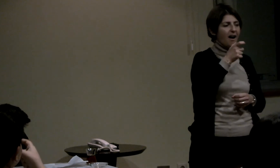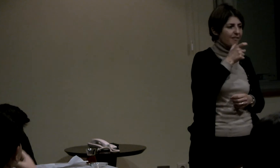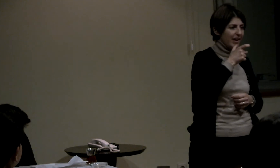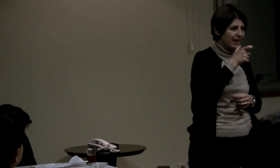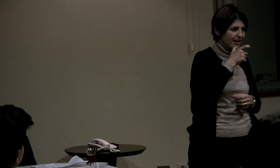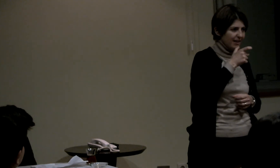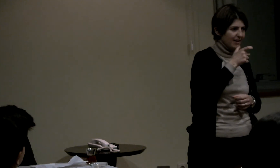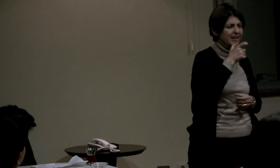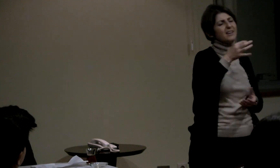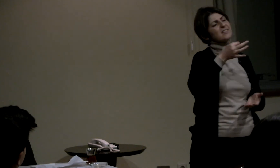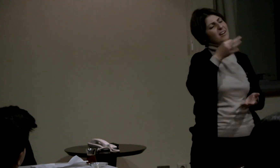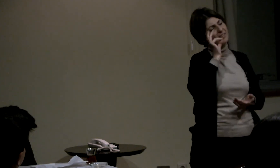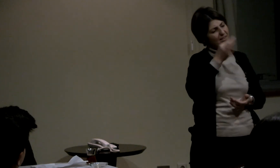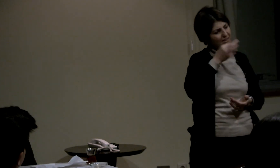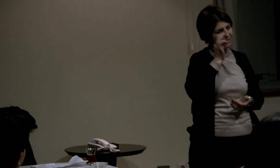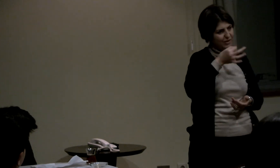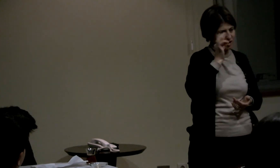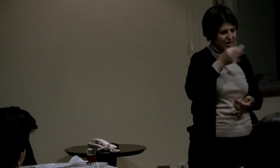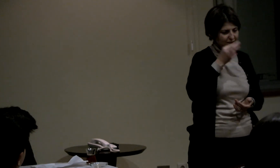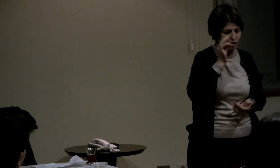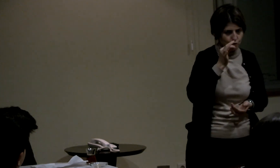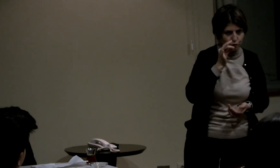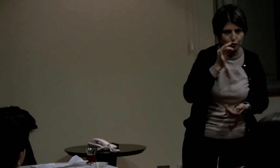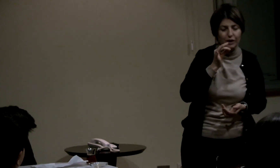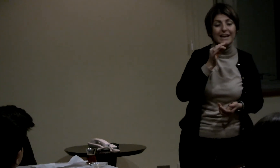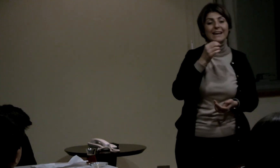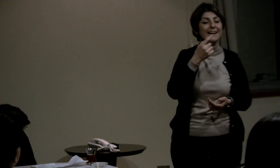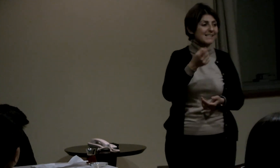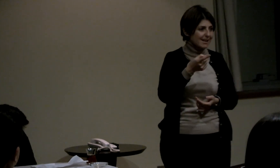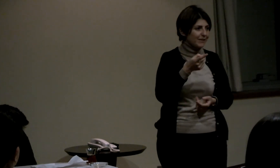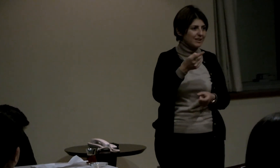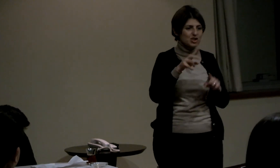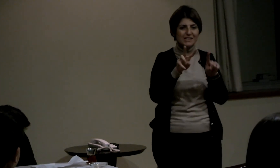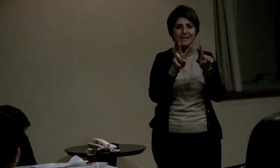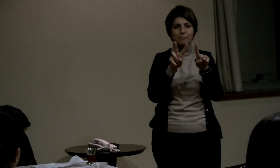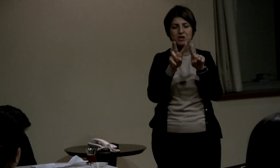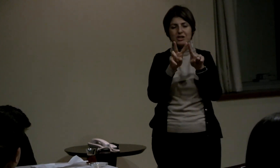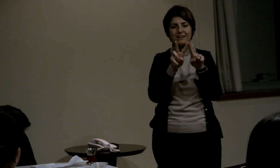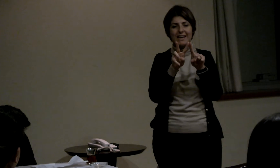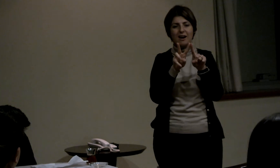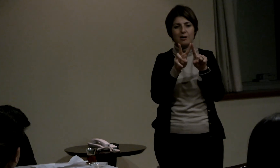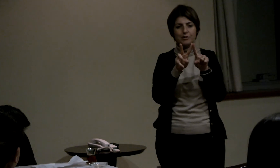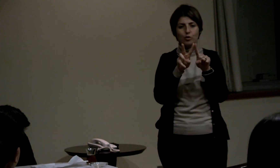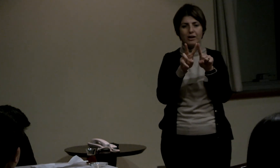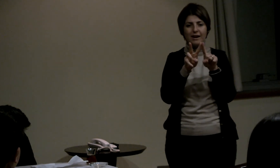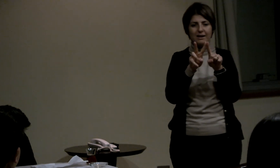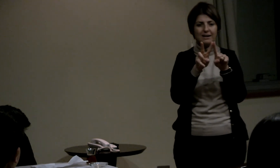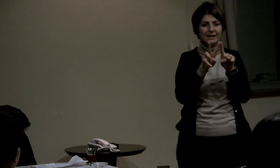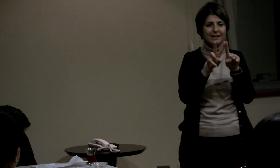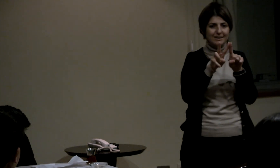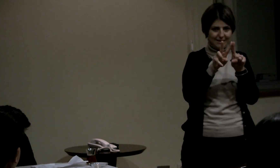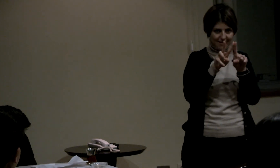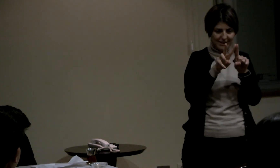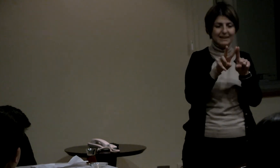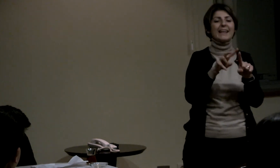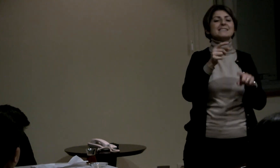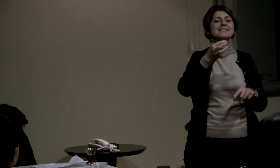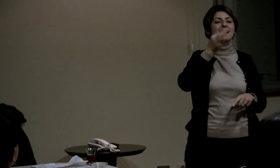Kahve ya da fincanda içiyorduk. Nescafe diyeceksek başına ne harfi koyarak? Evet,